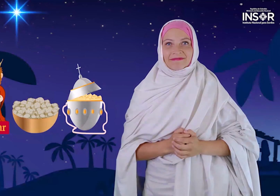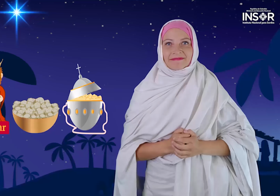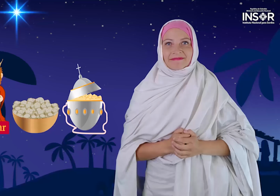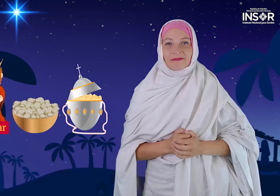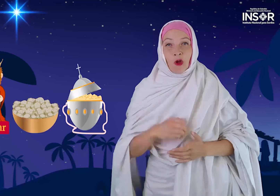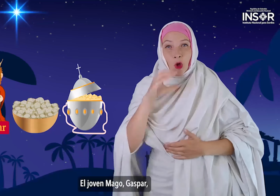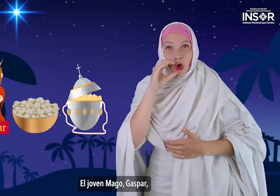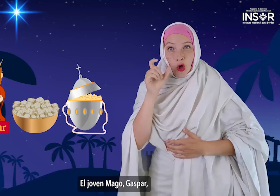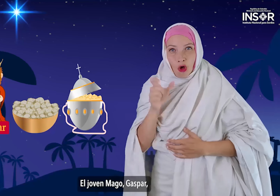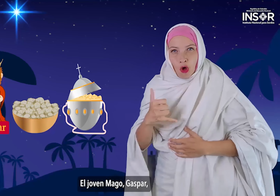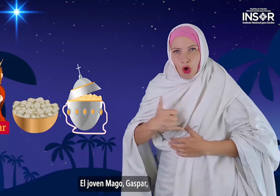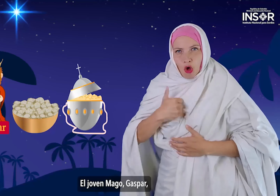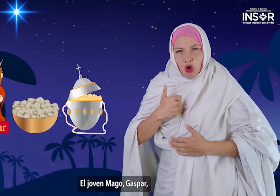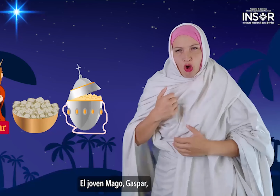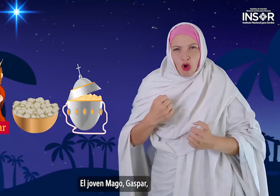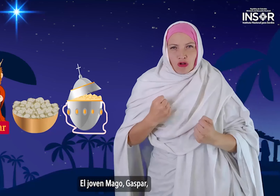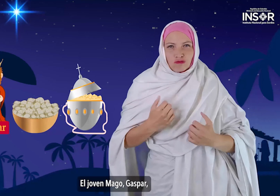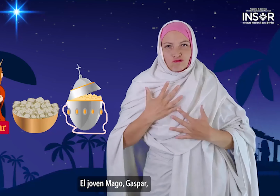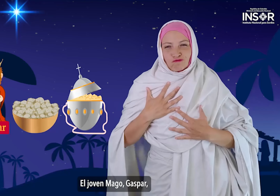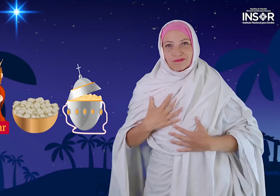El joven mago Gaspar